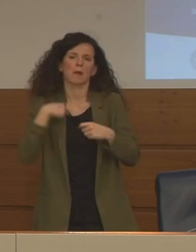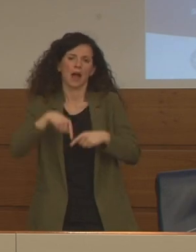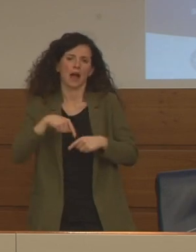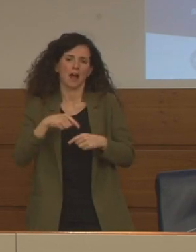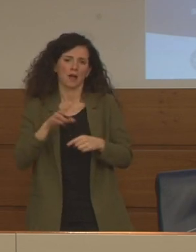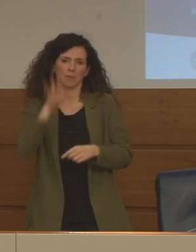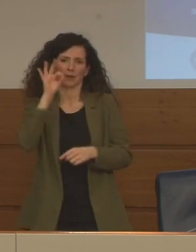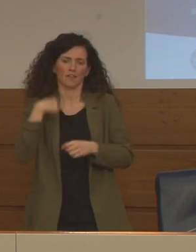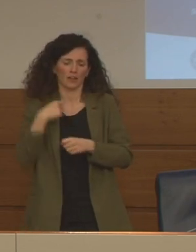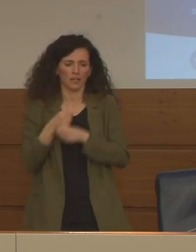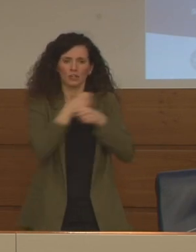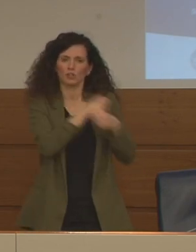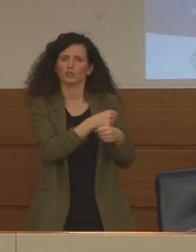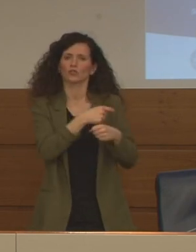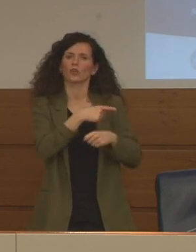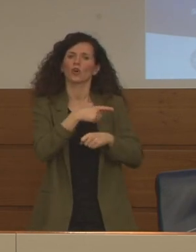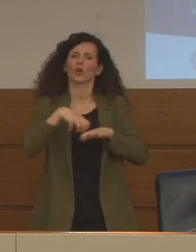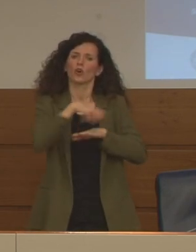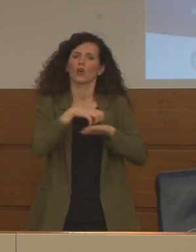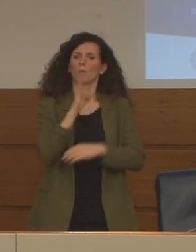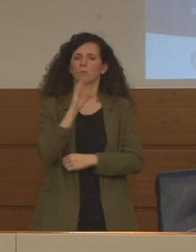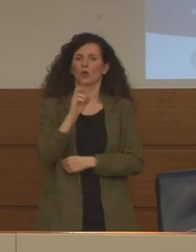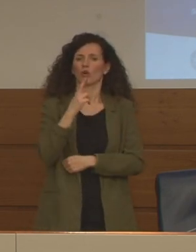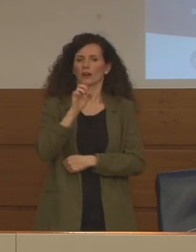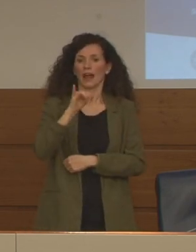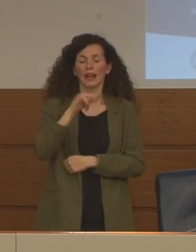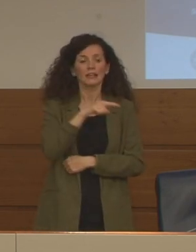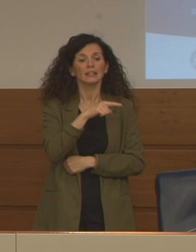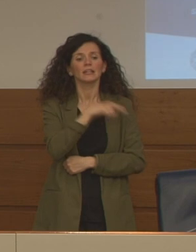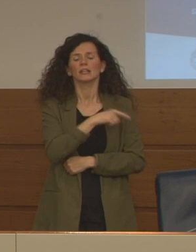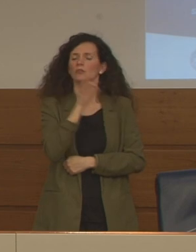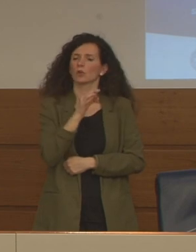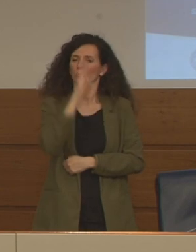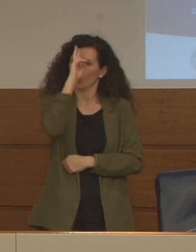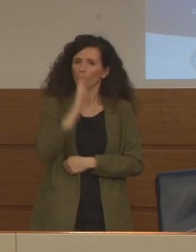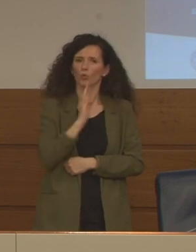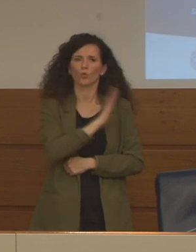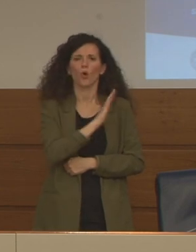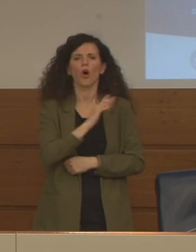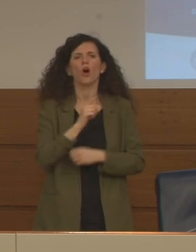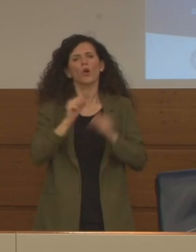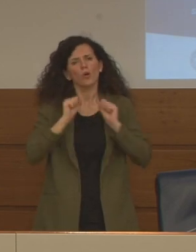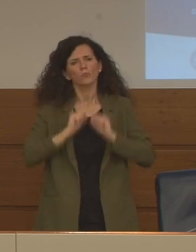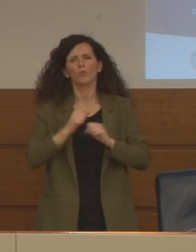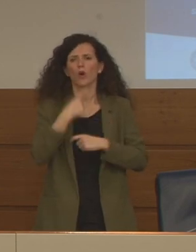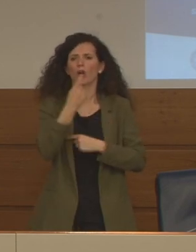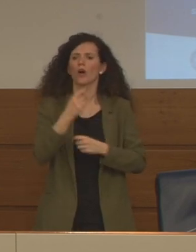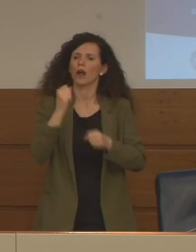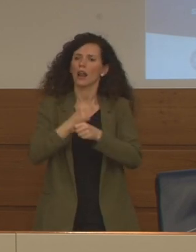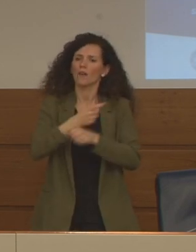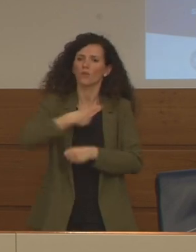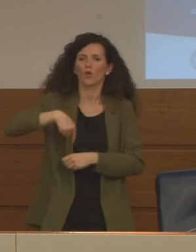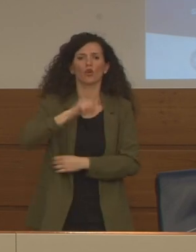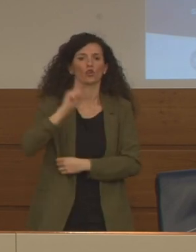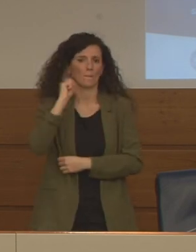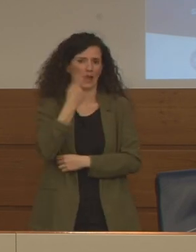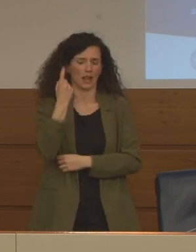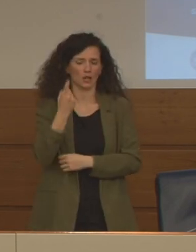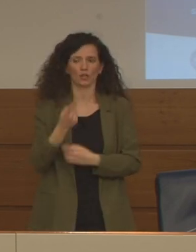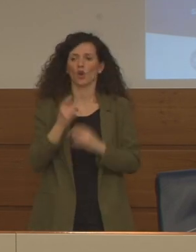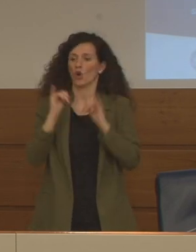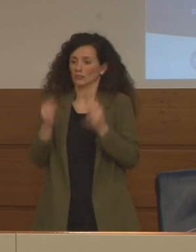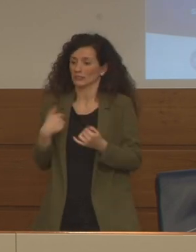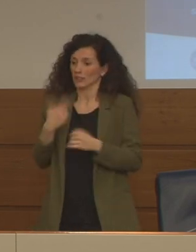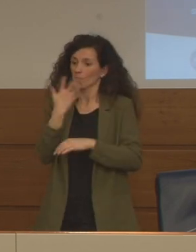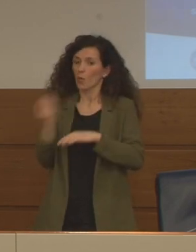una delle figure oggi chiave nel garantire a tutti noi di poter fare il nostro lavoro al meglio sì io su questo